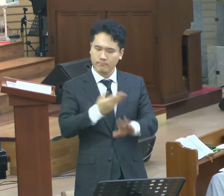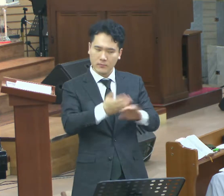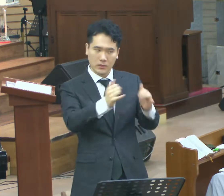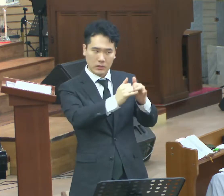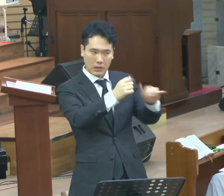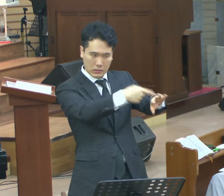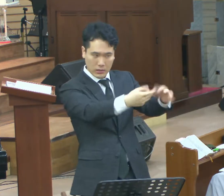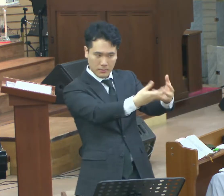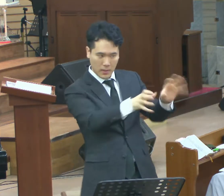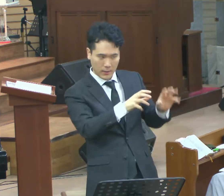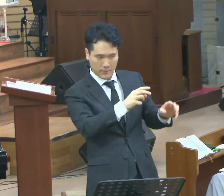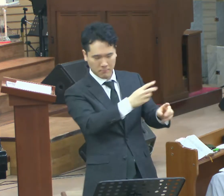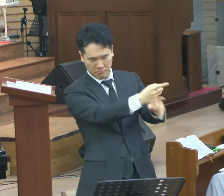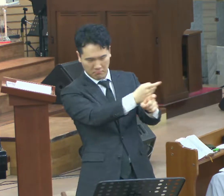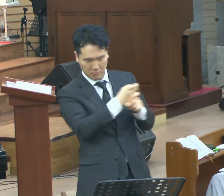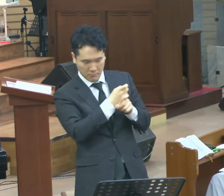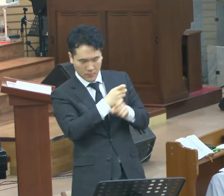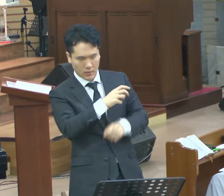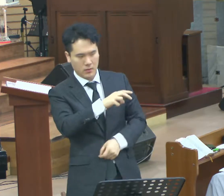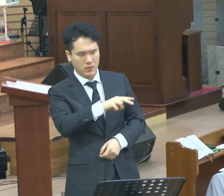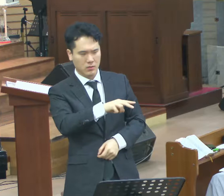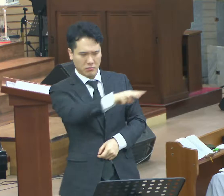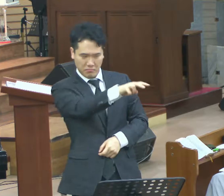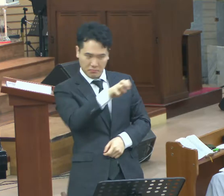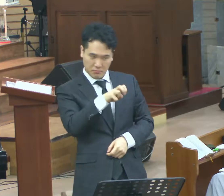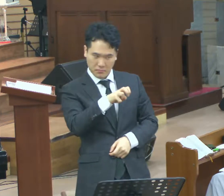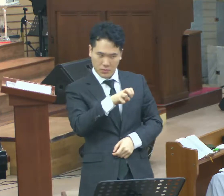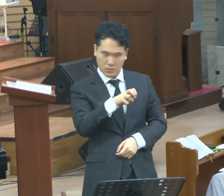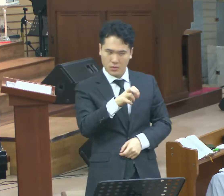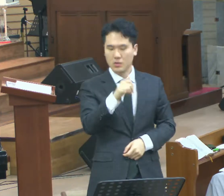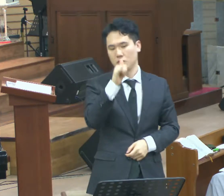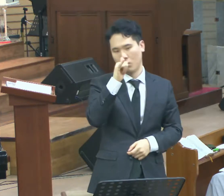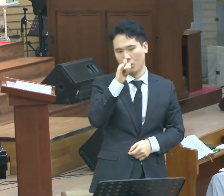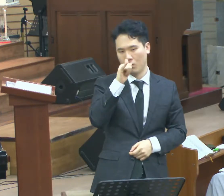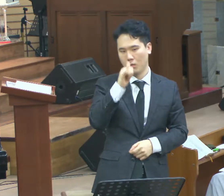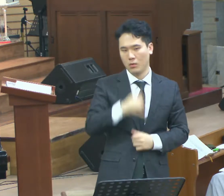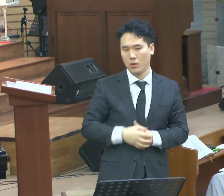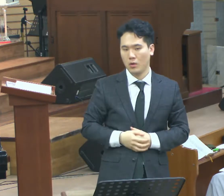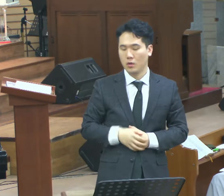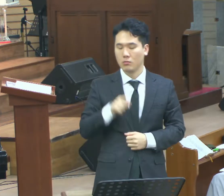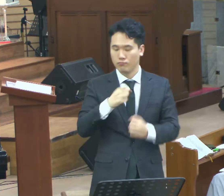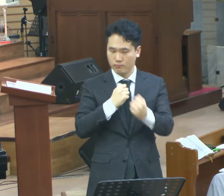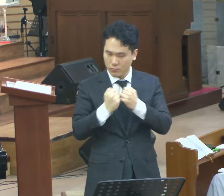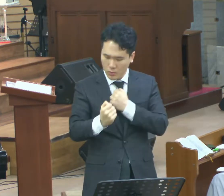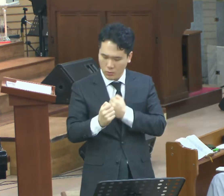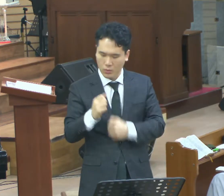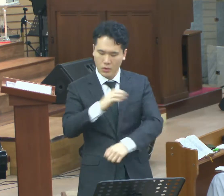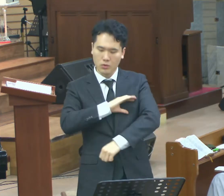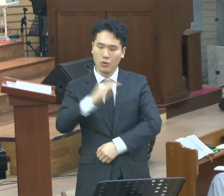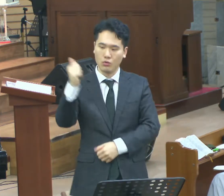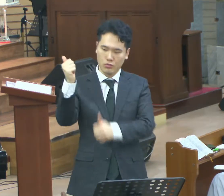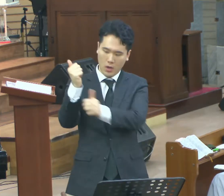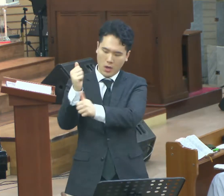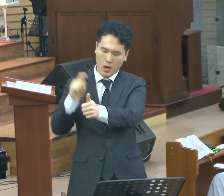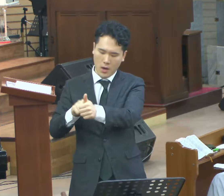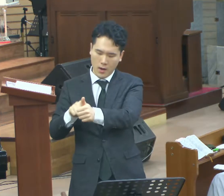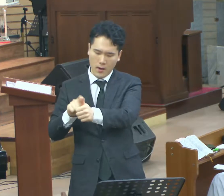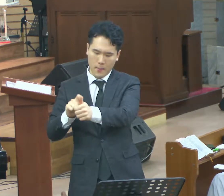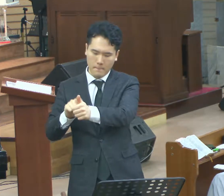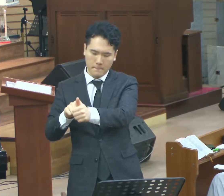당할 위험성이 있었어요. 그럼에도 불구하고 여호수아가 갈렙에게 그 땅을 허락한